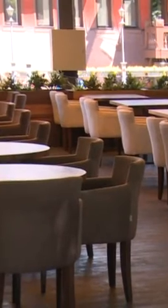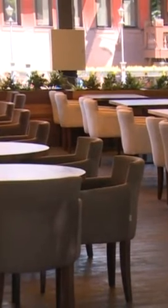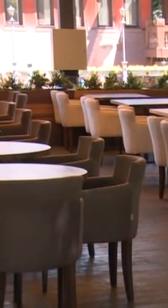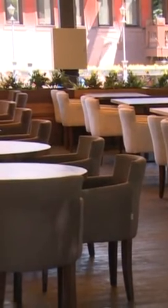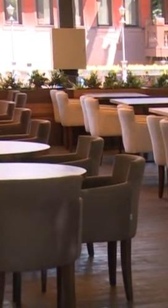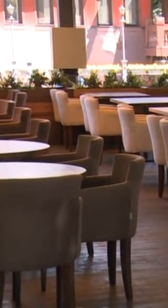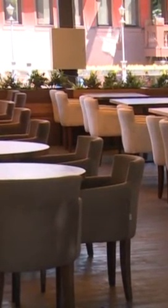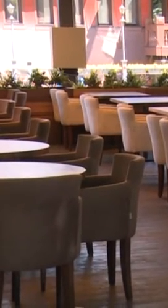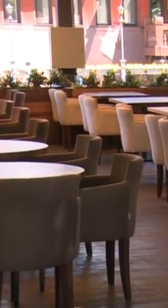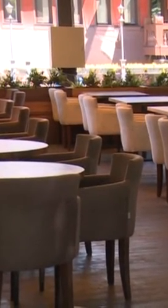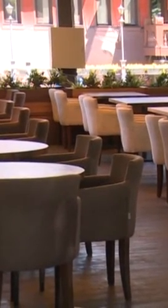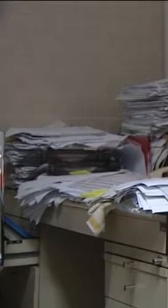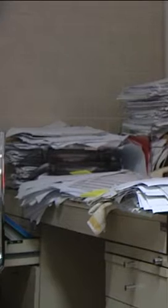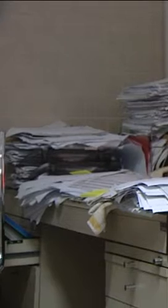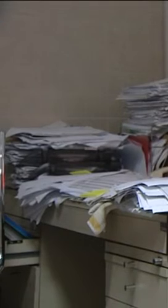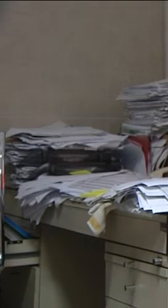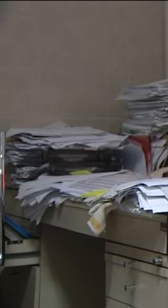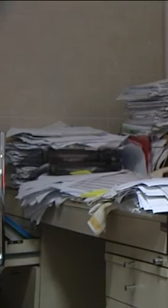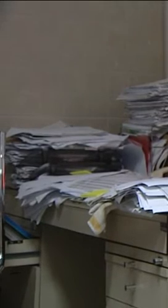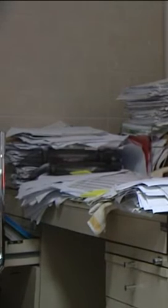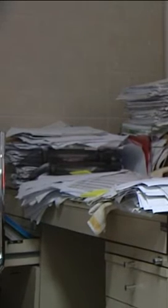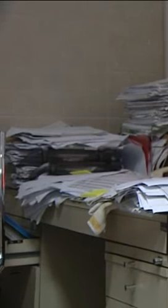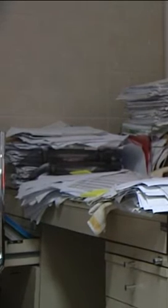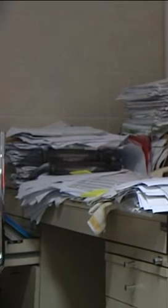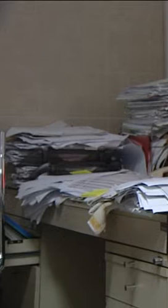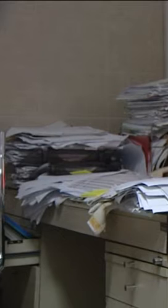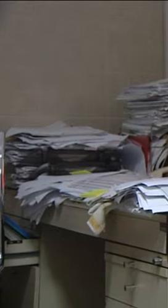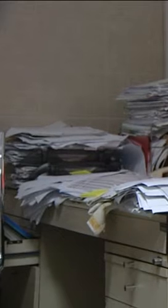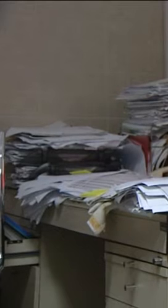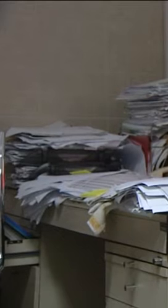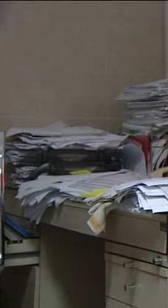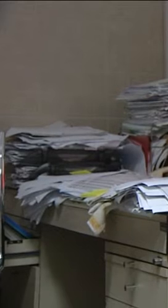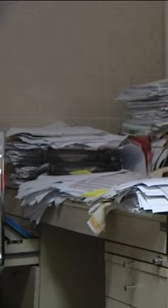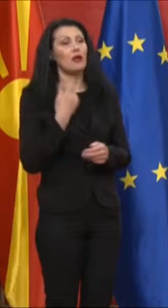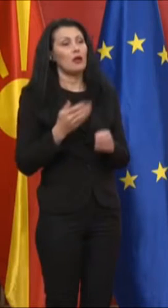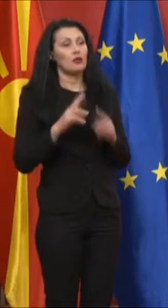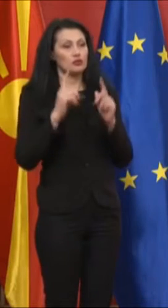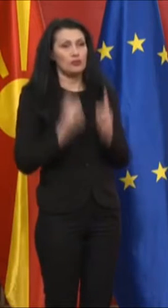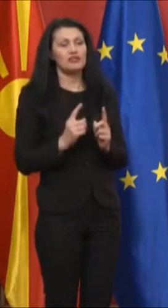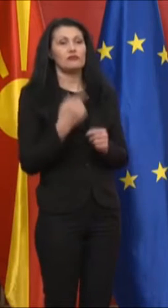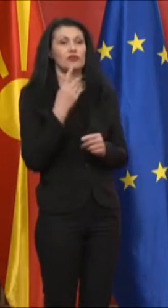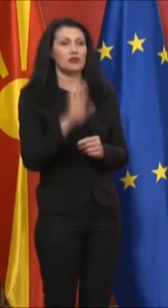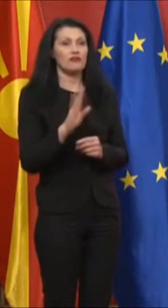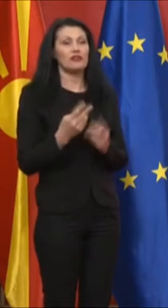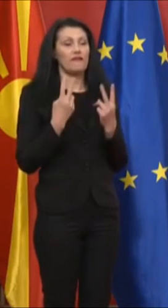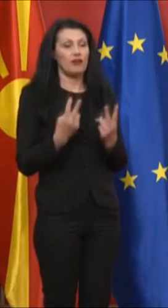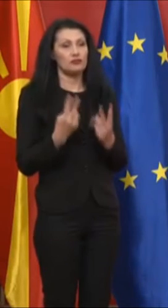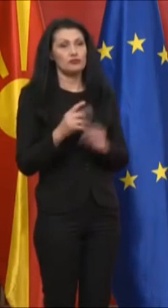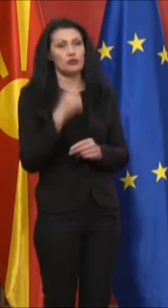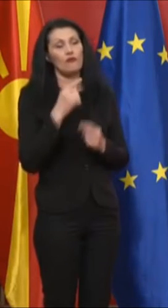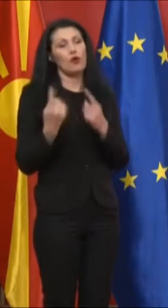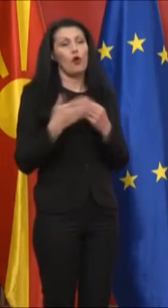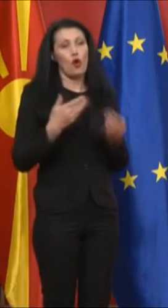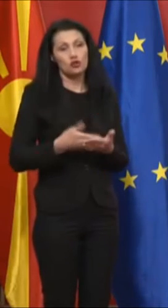им излегле во пресрет на сметководителите, па рокот за достава на ДДВ пријави бил продолжен до крајот на април. Директорката Лукаревска тврди дека